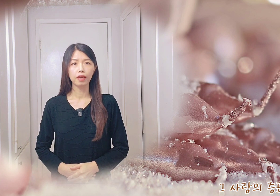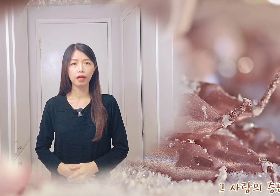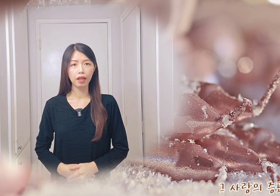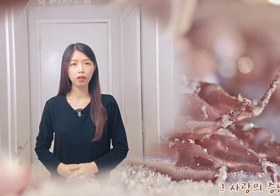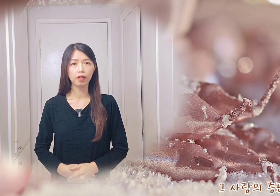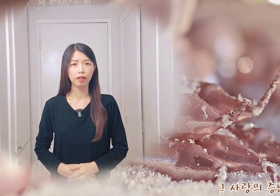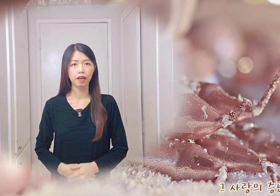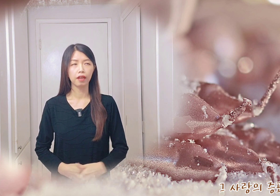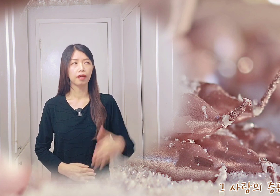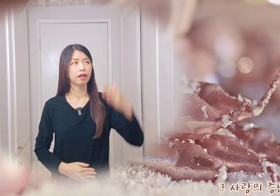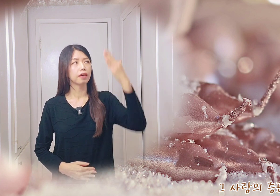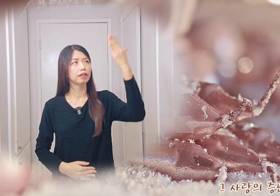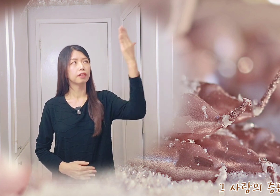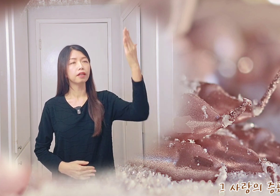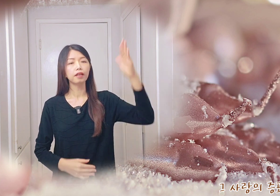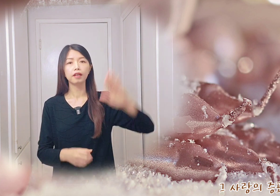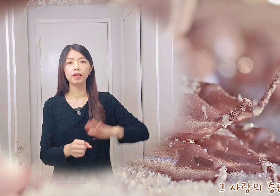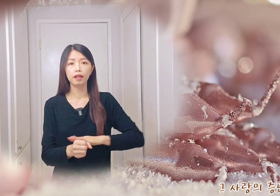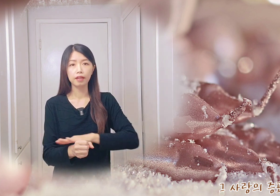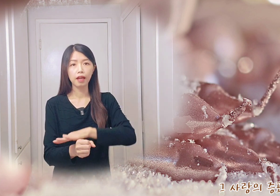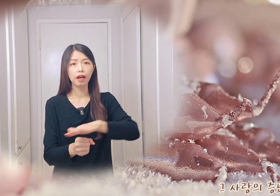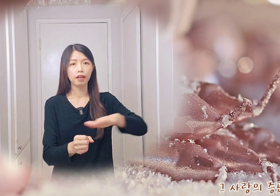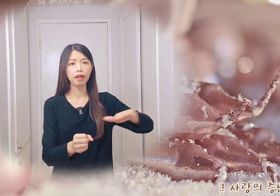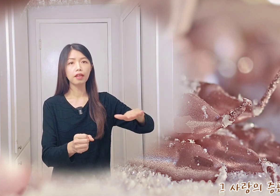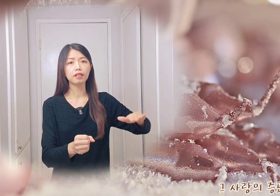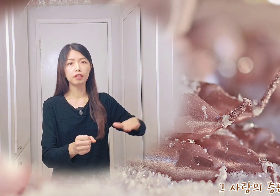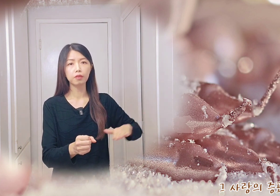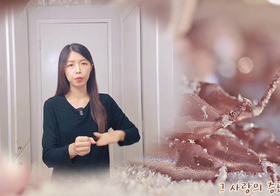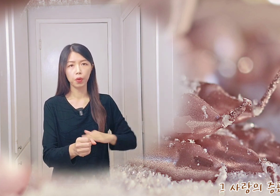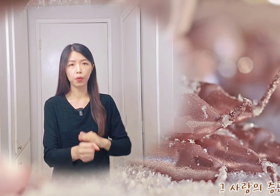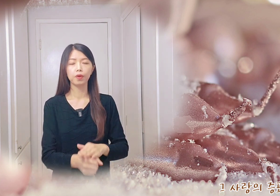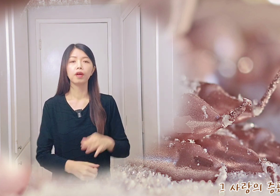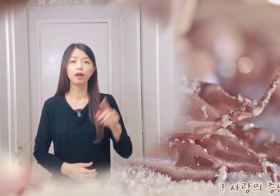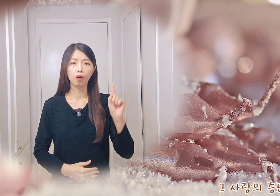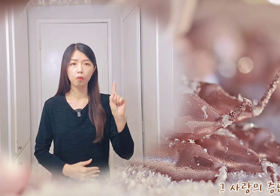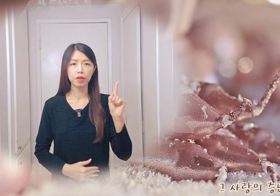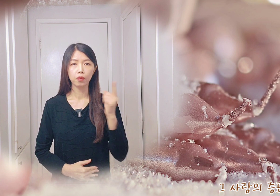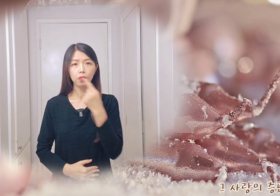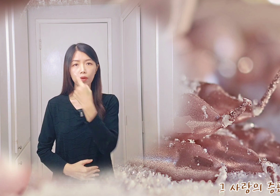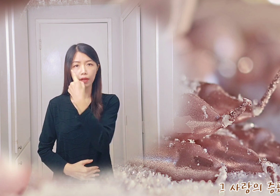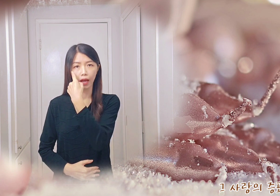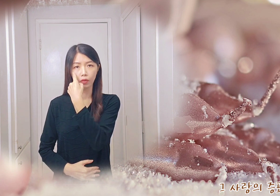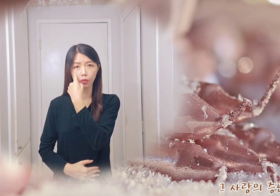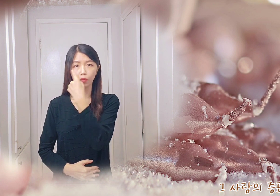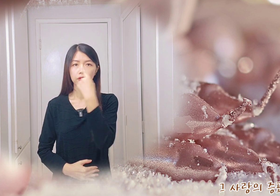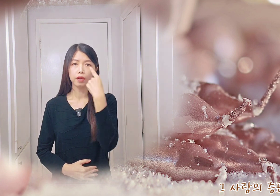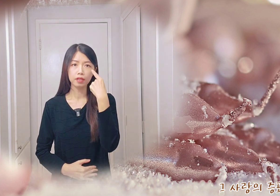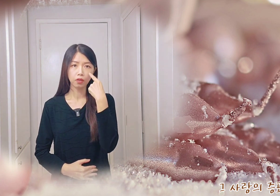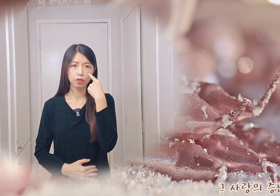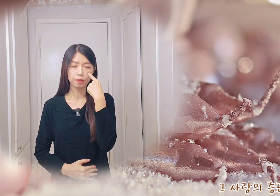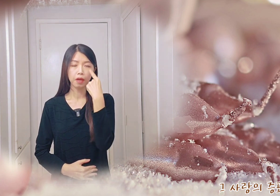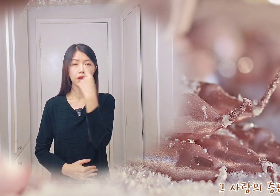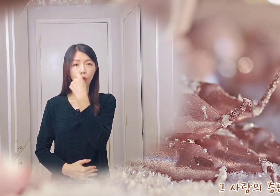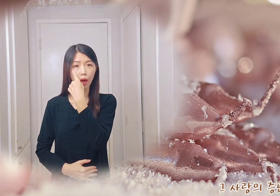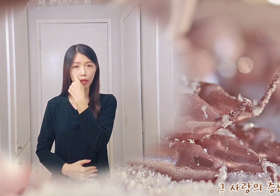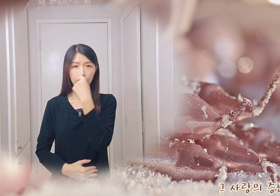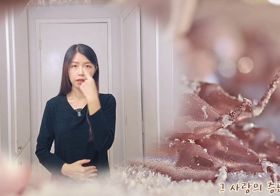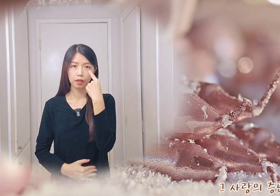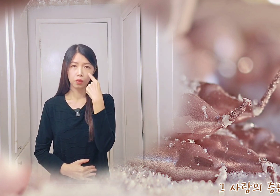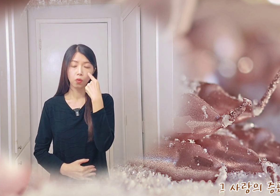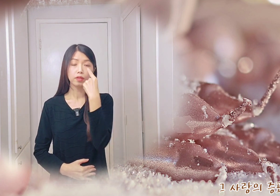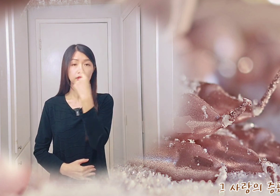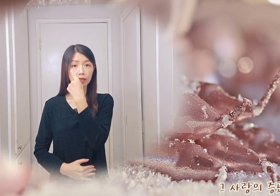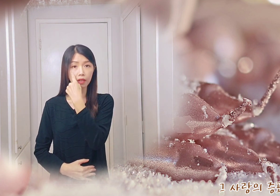한 아기가 태어났네. 그 사랑의 증표. 검지로 양쪽 눈을 찍어주시면